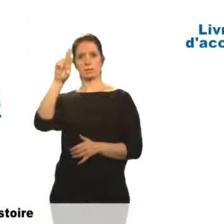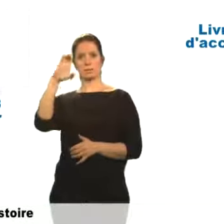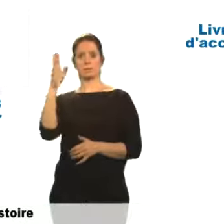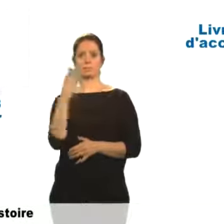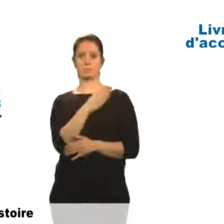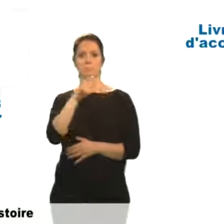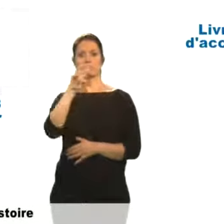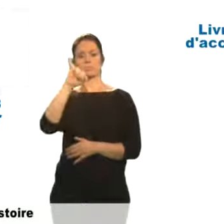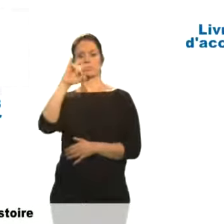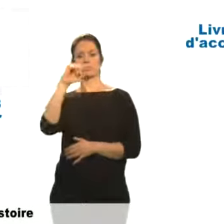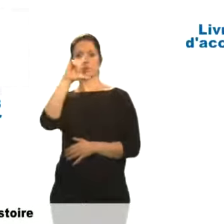1969.